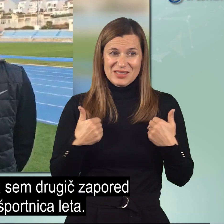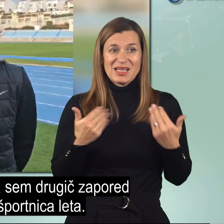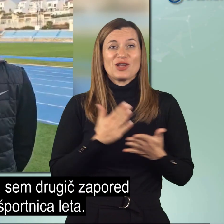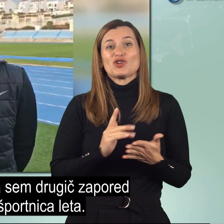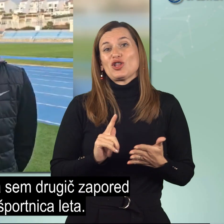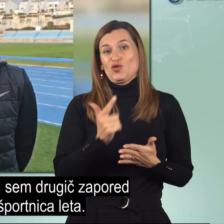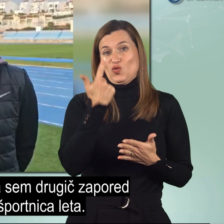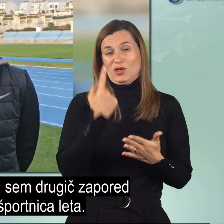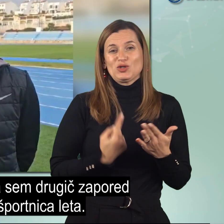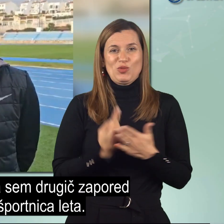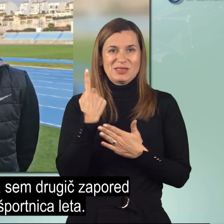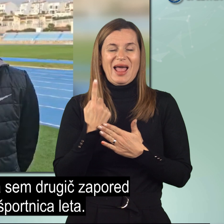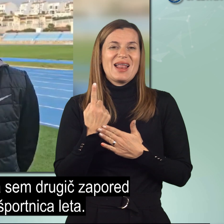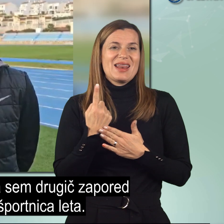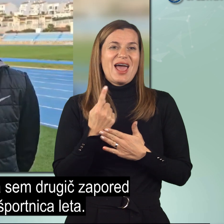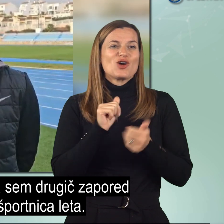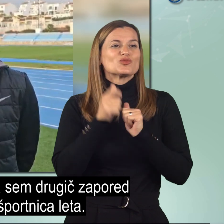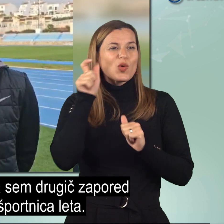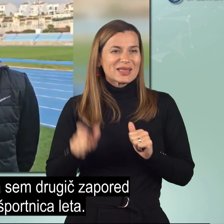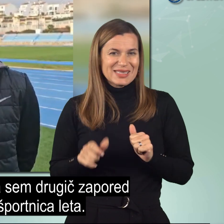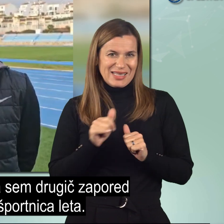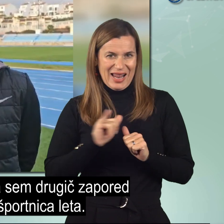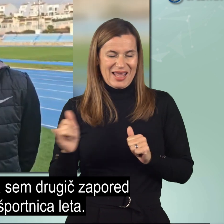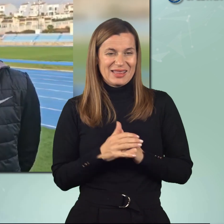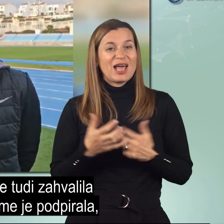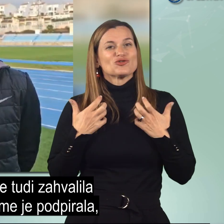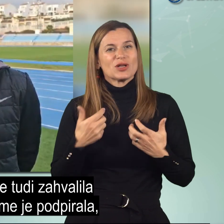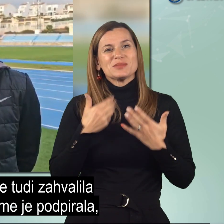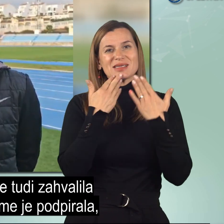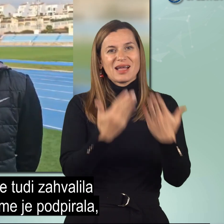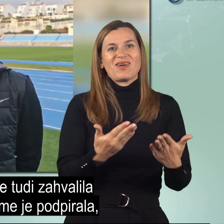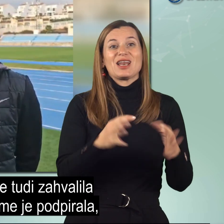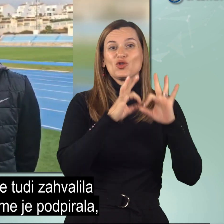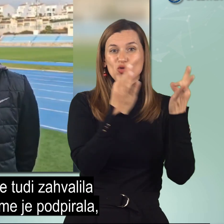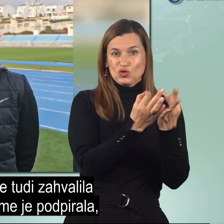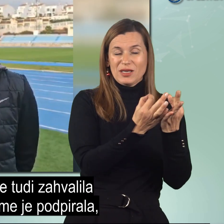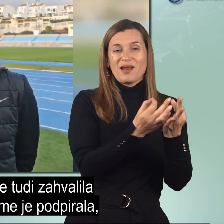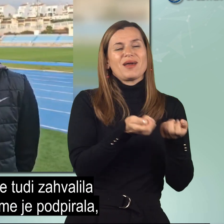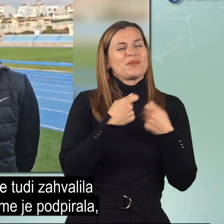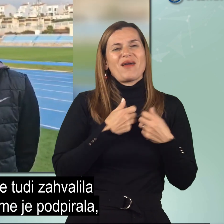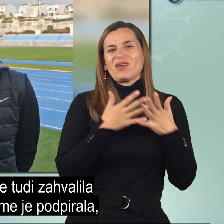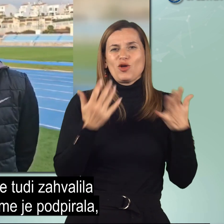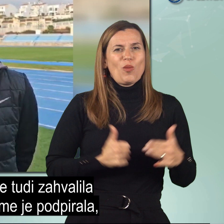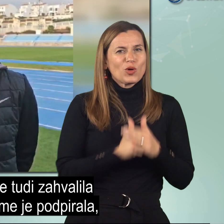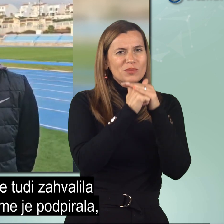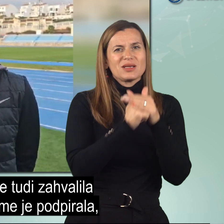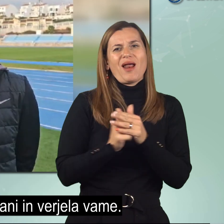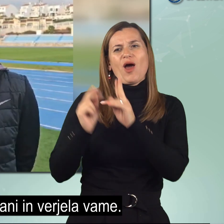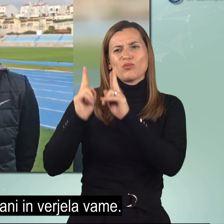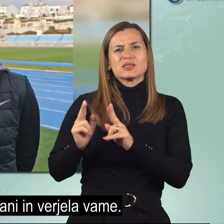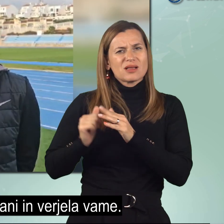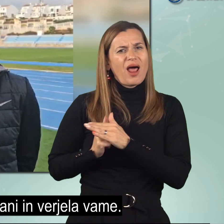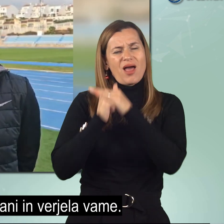Vesela sem, da sem drugič zapored postala športnica leta. Rada bi se pa tudi zahvalila družini, ki so me pač